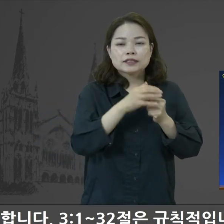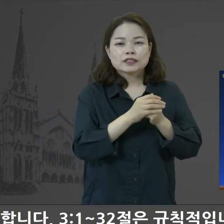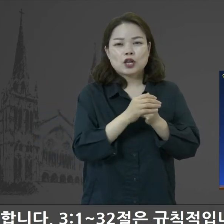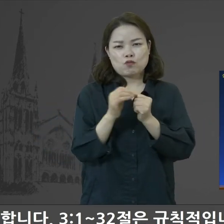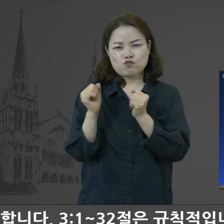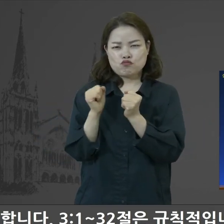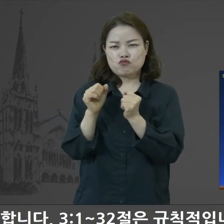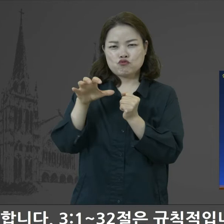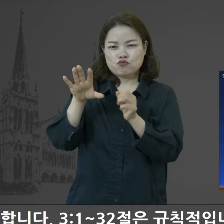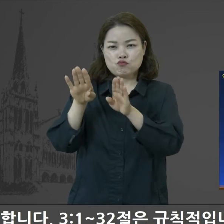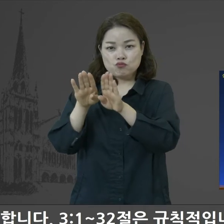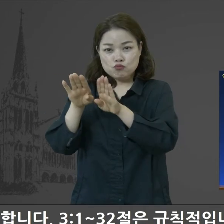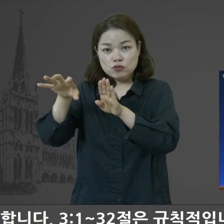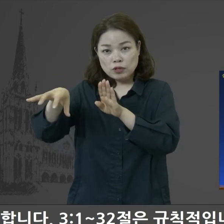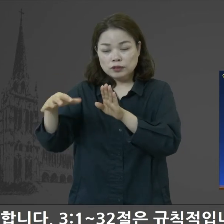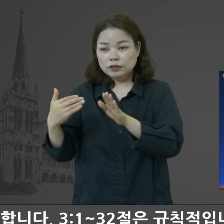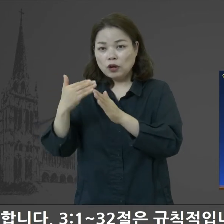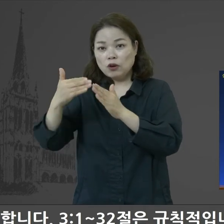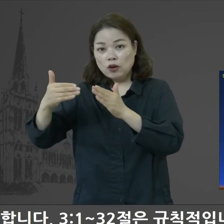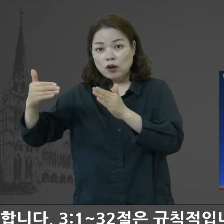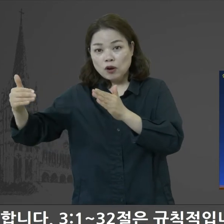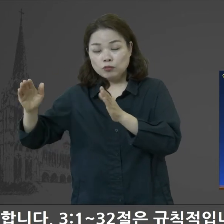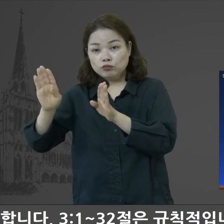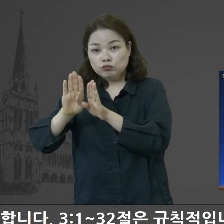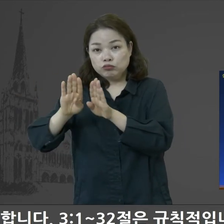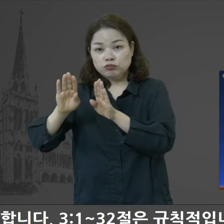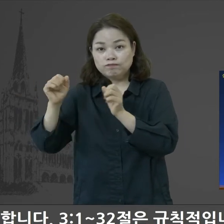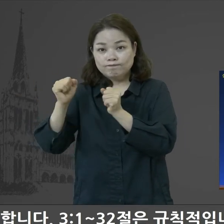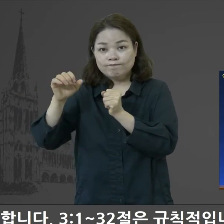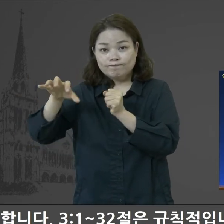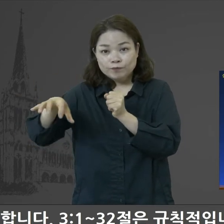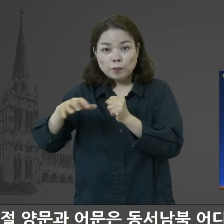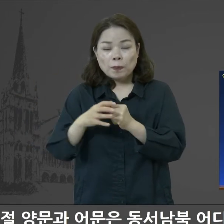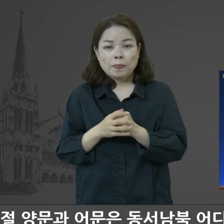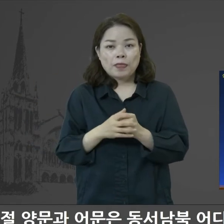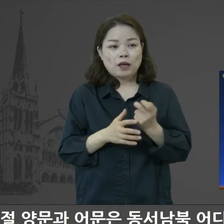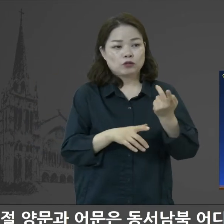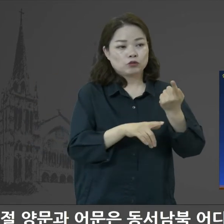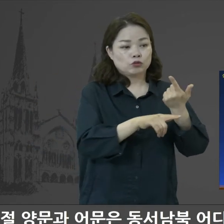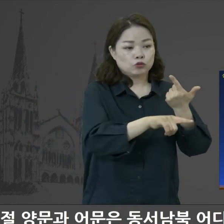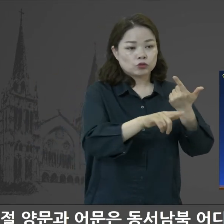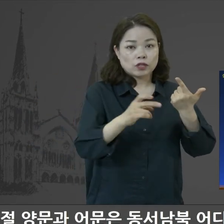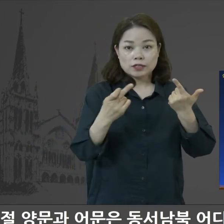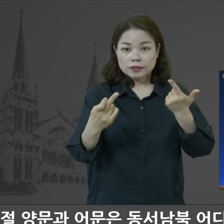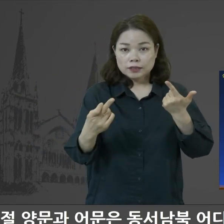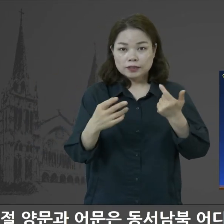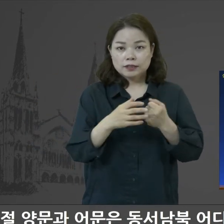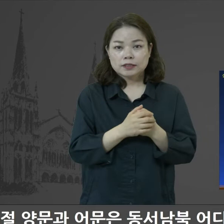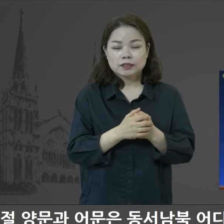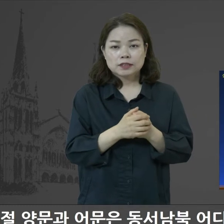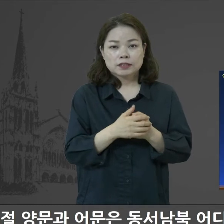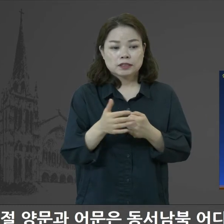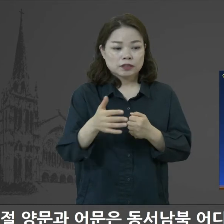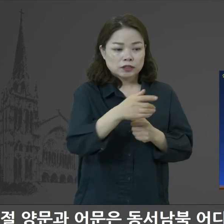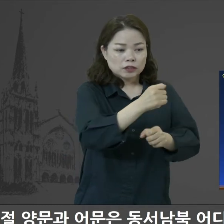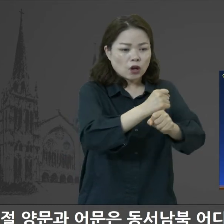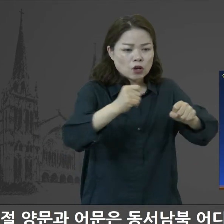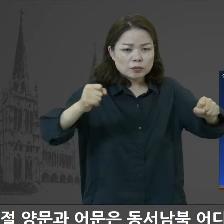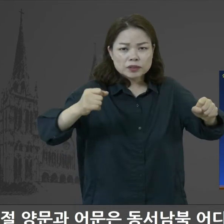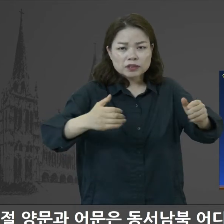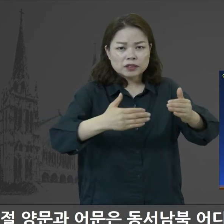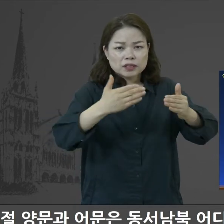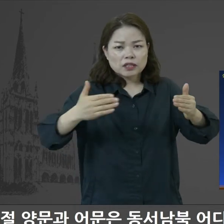북쪽에 해당합니다. 북쪽 성벽이에요. 북쪽 성벽이고 6절부터 12절까지 기록된 옛문과 넓은